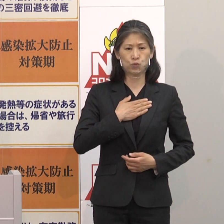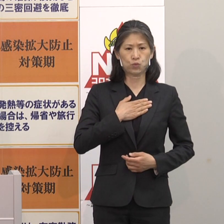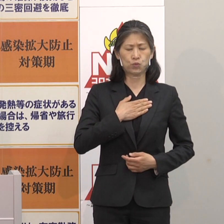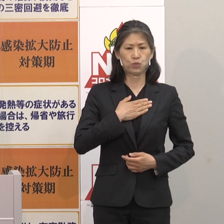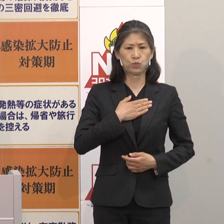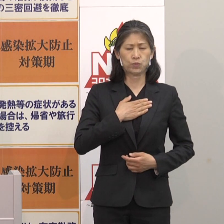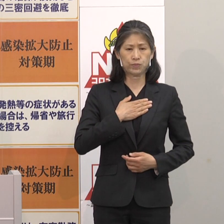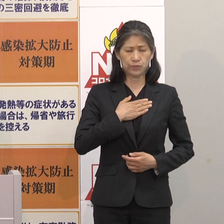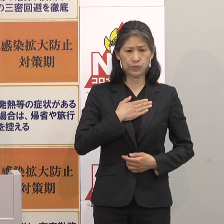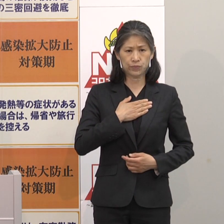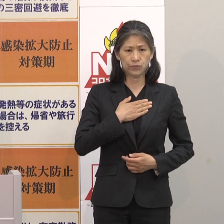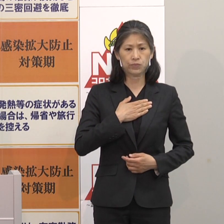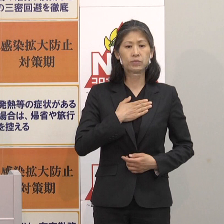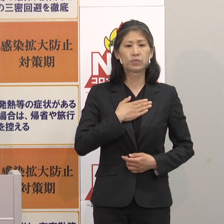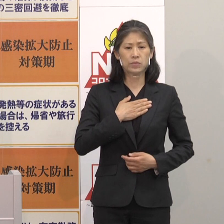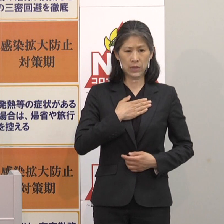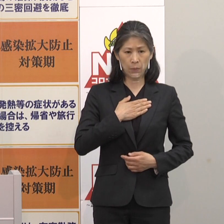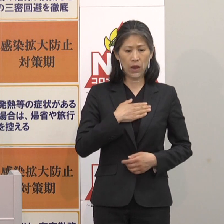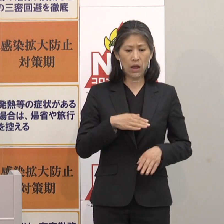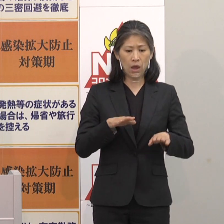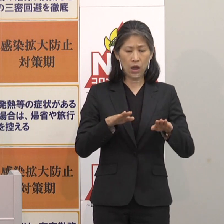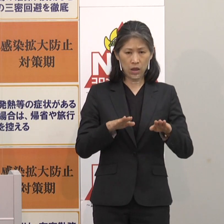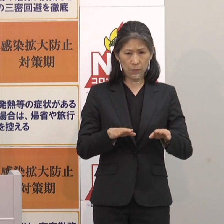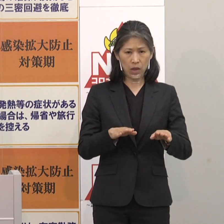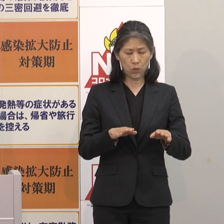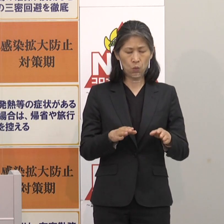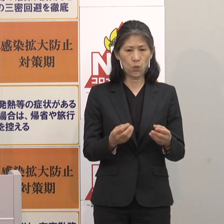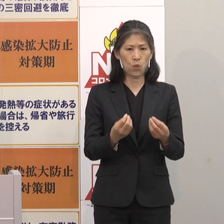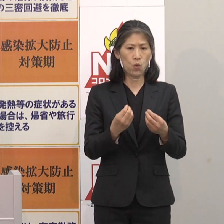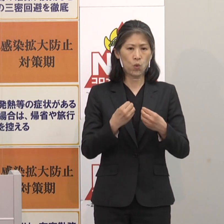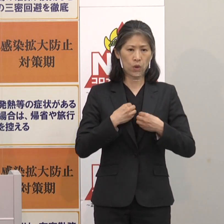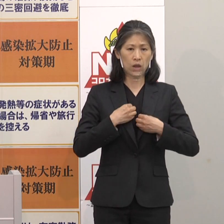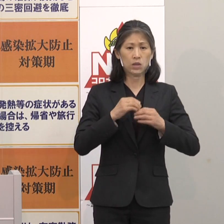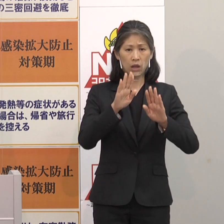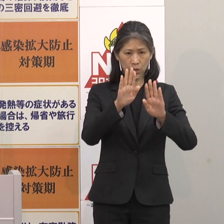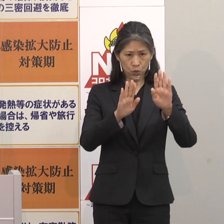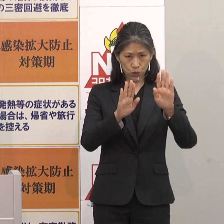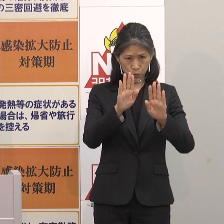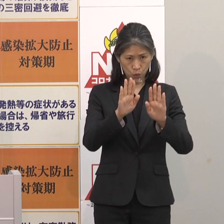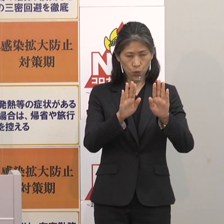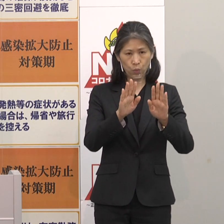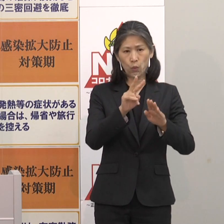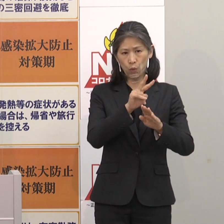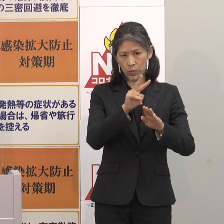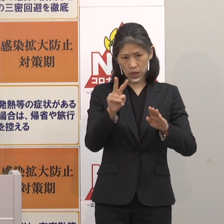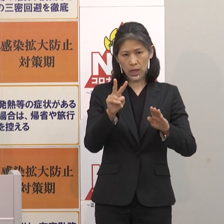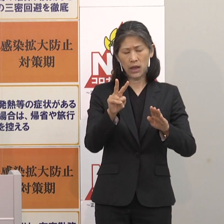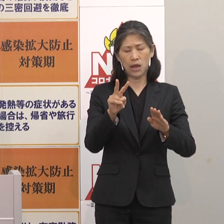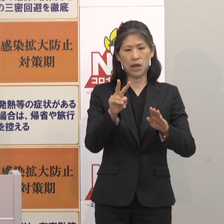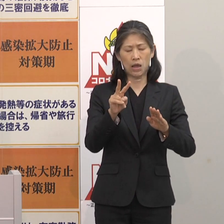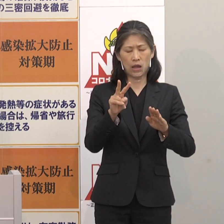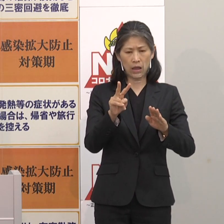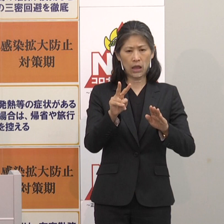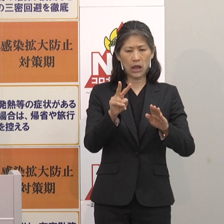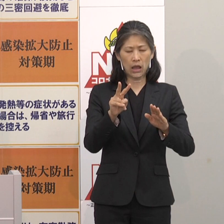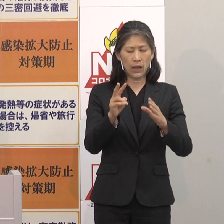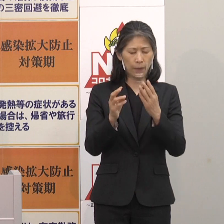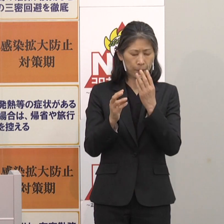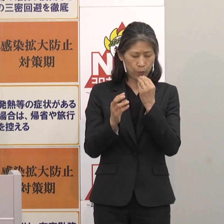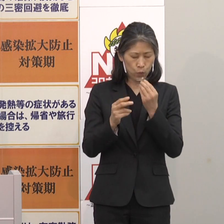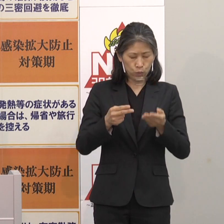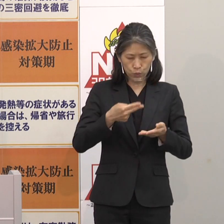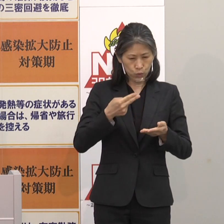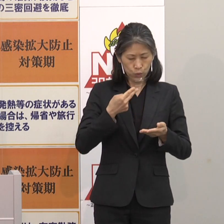それでは今の感染状況で本当に黙食をせずにですね、